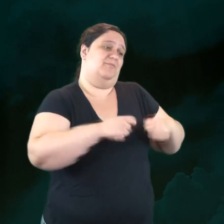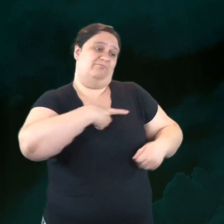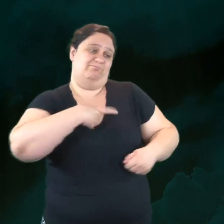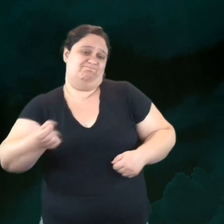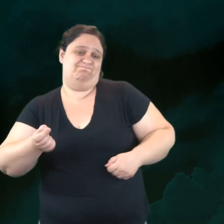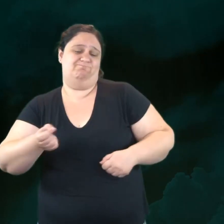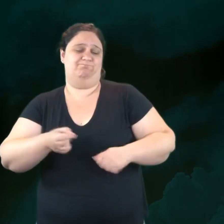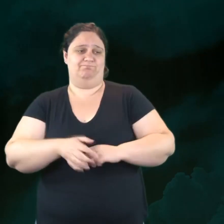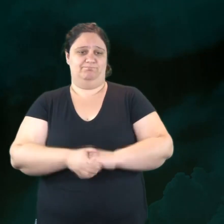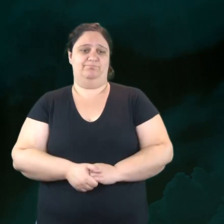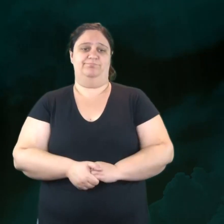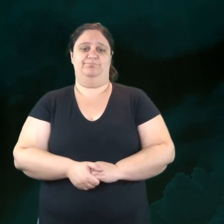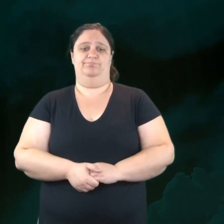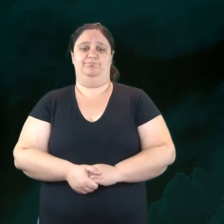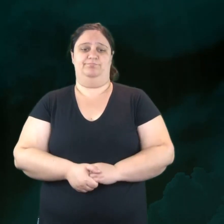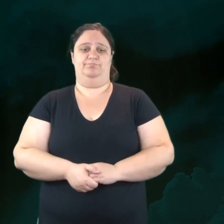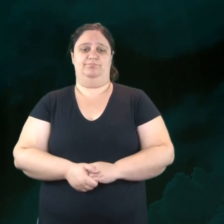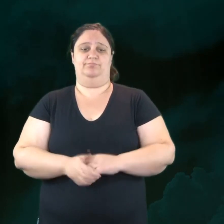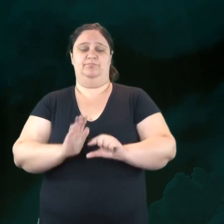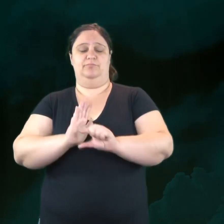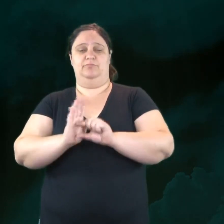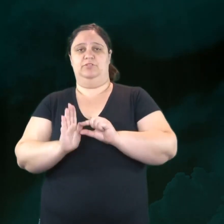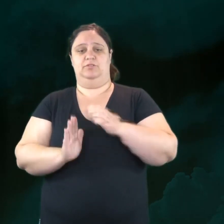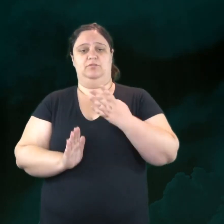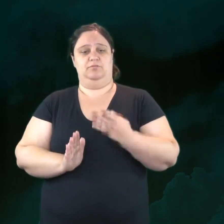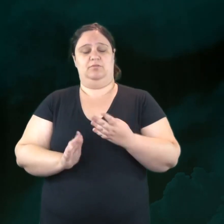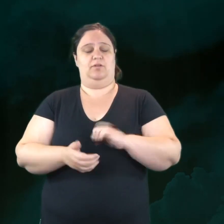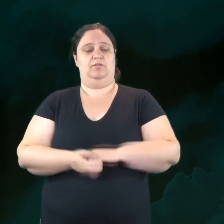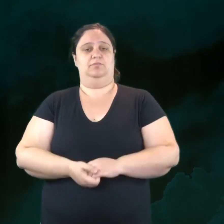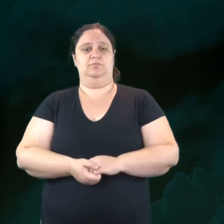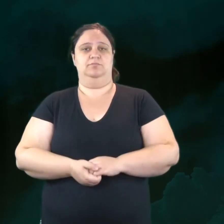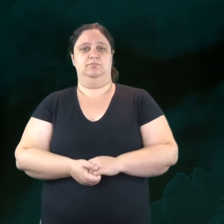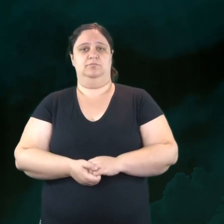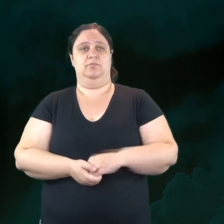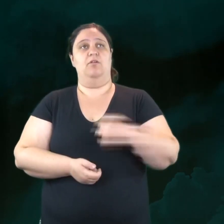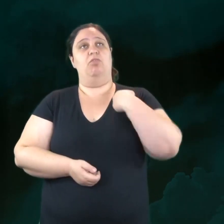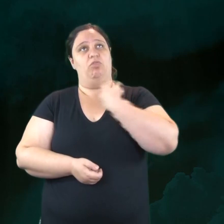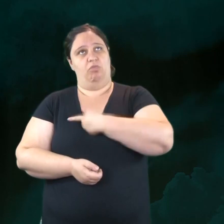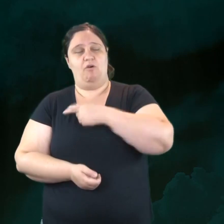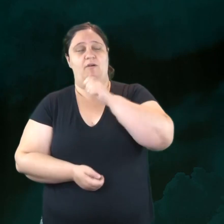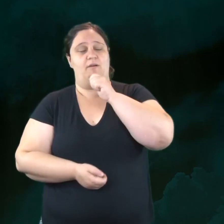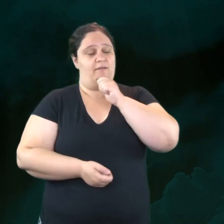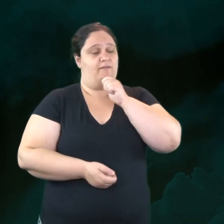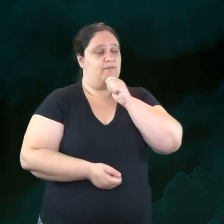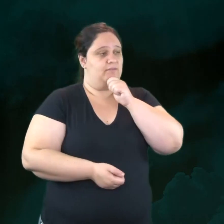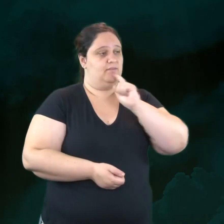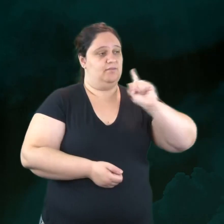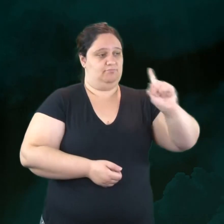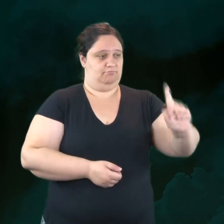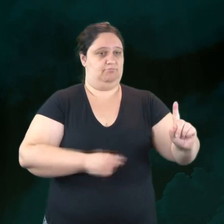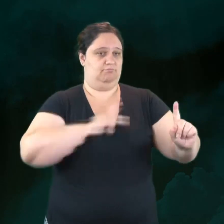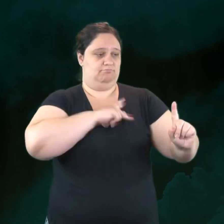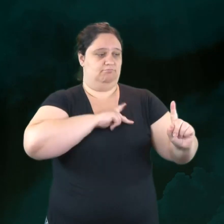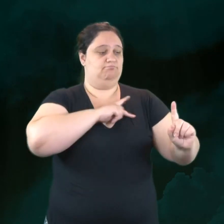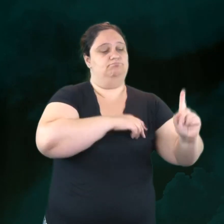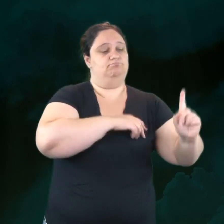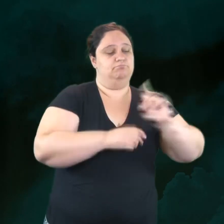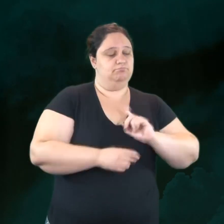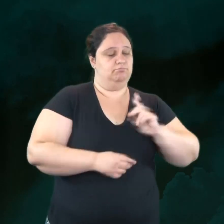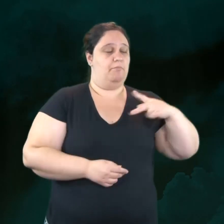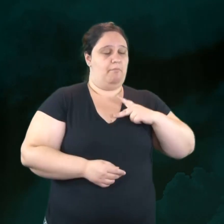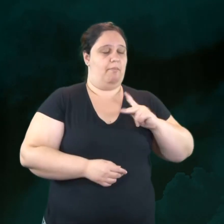né? E versículo 4, pois quando ainda estávamos convosco, predissemos que íamos